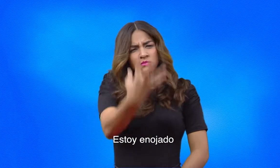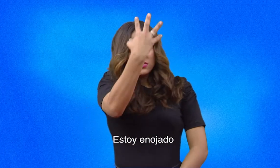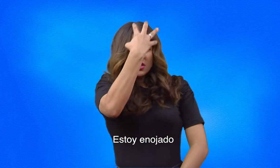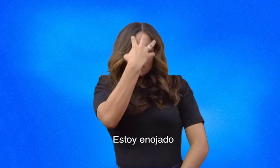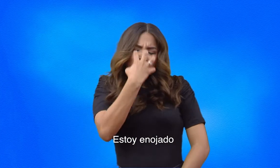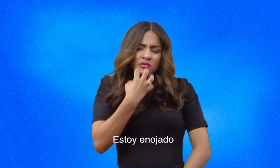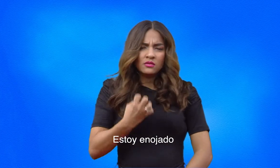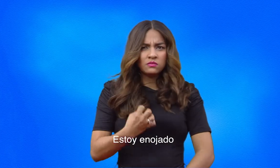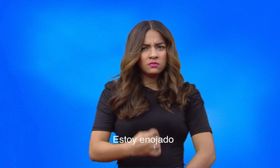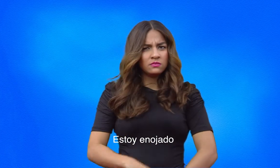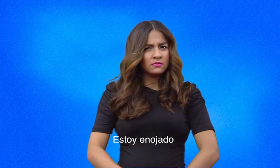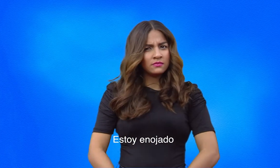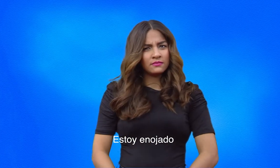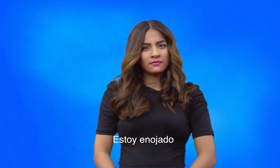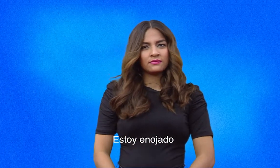Estoy enojado.